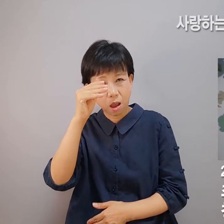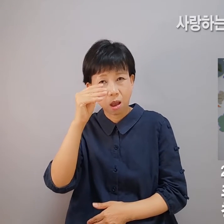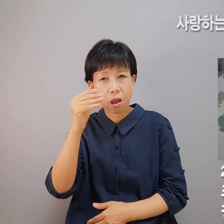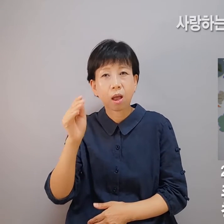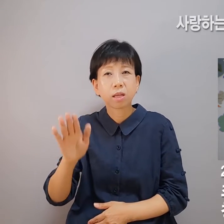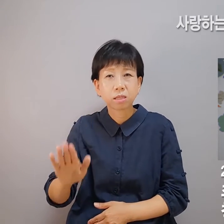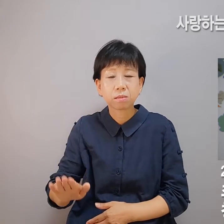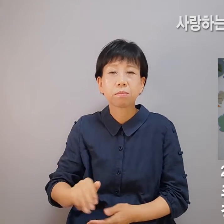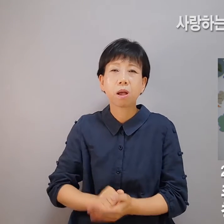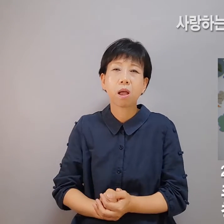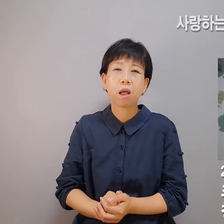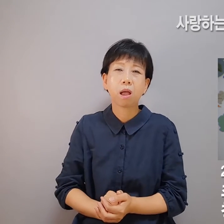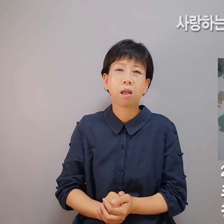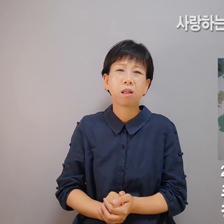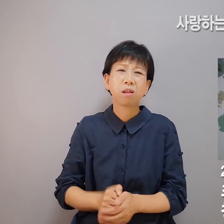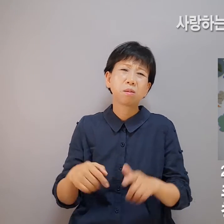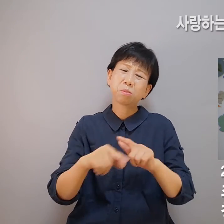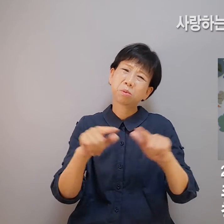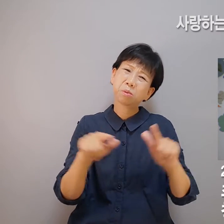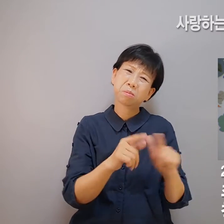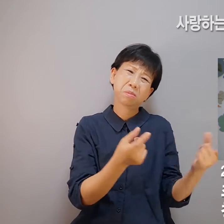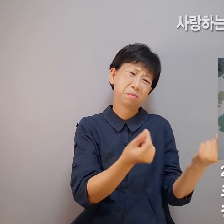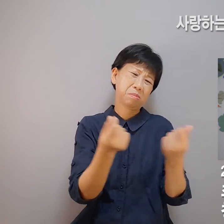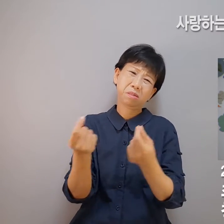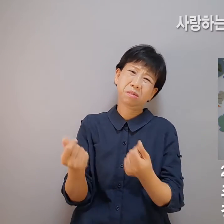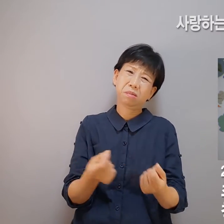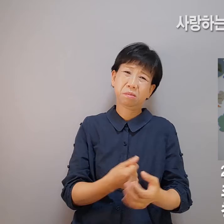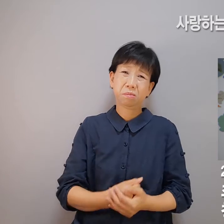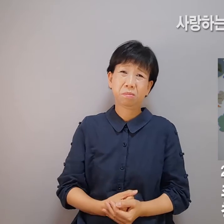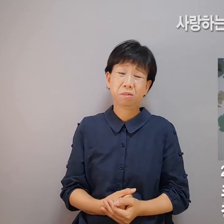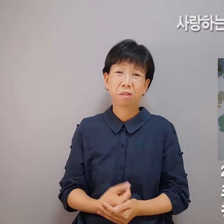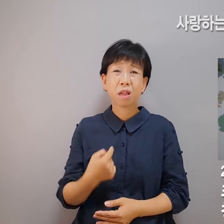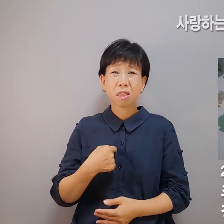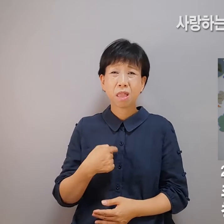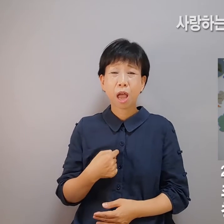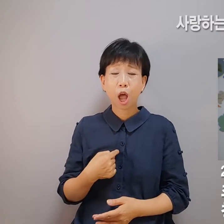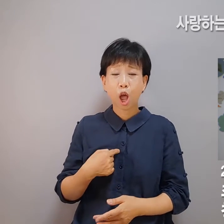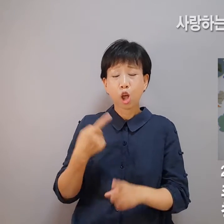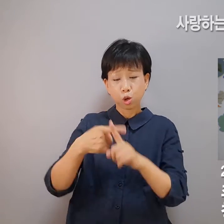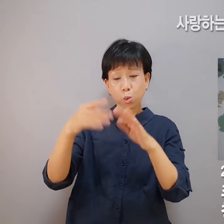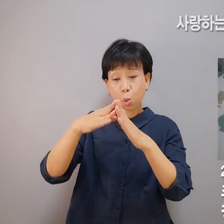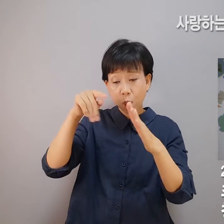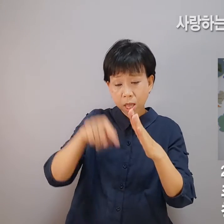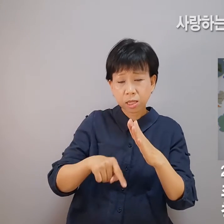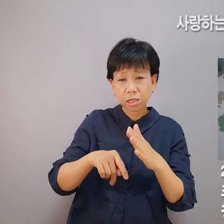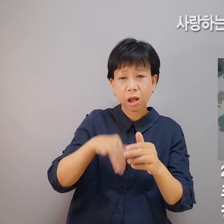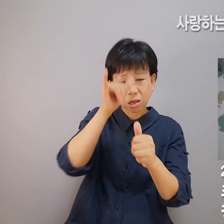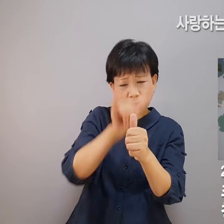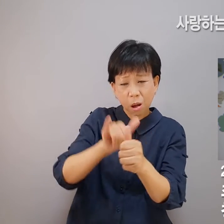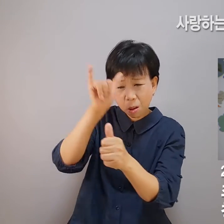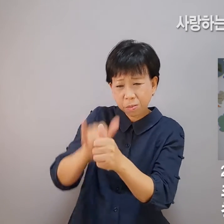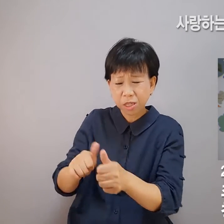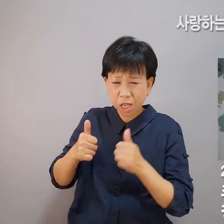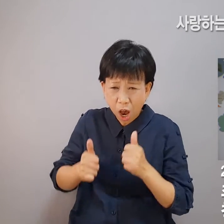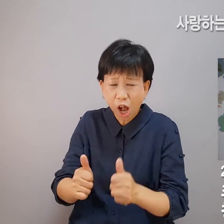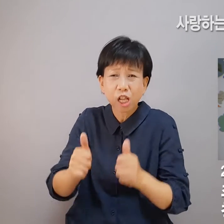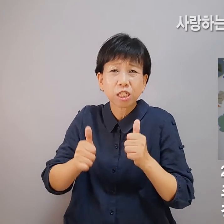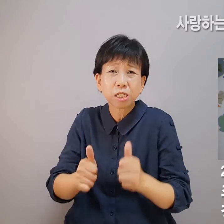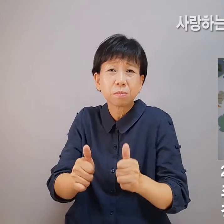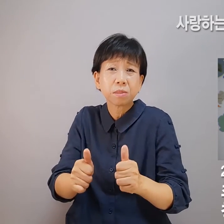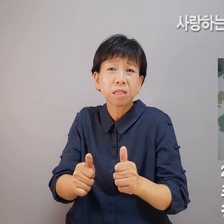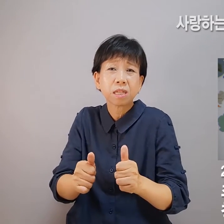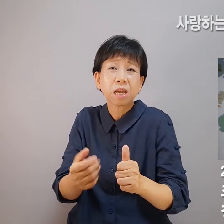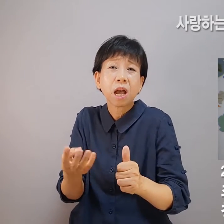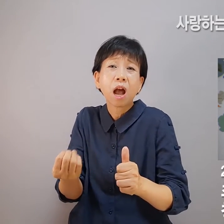이 연차가 중요하지 않을 수도 있어요. 얼마나 교회에서 열심히 섬겼느냐, 교회에서 열심히 섬기긴 해야지요. 그러나